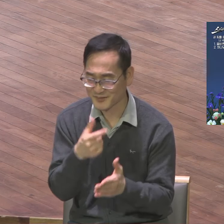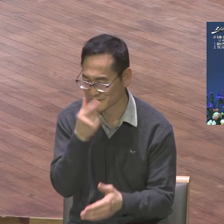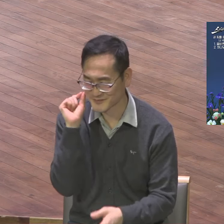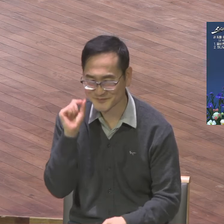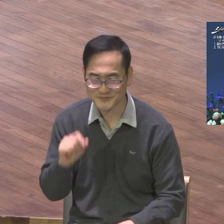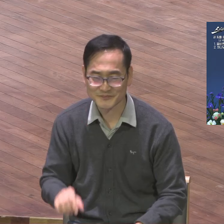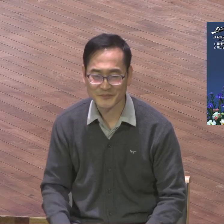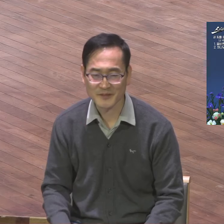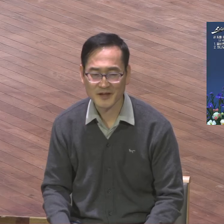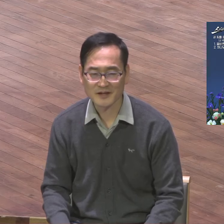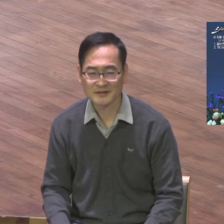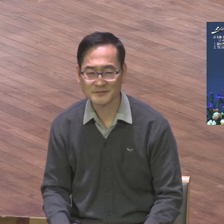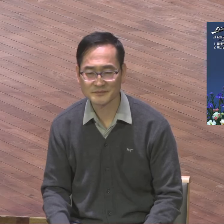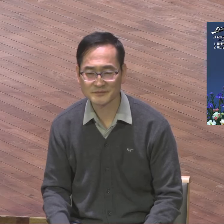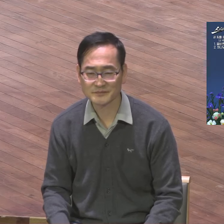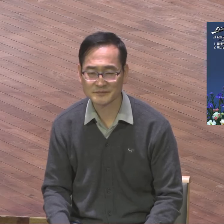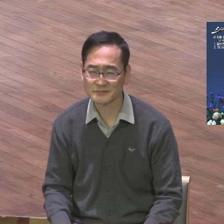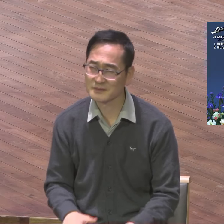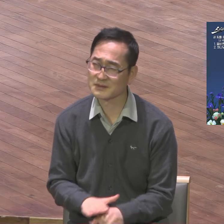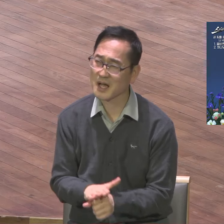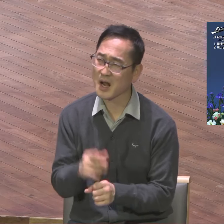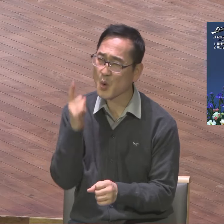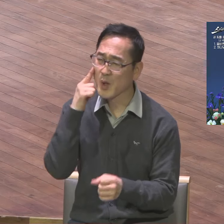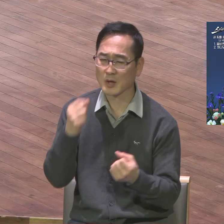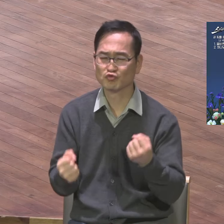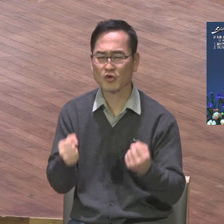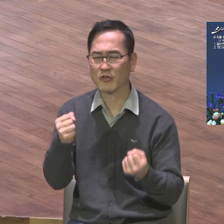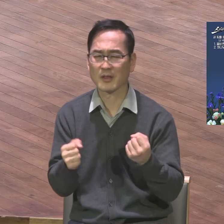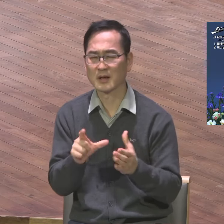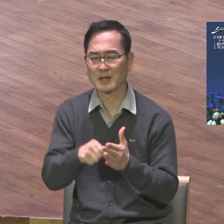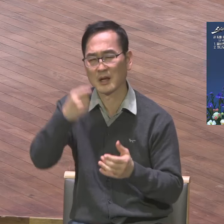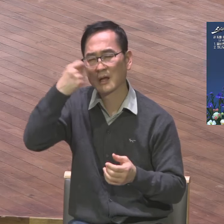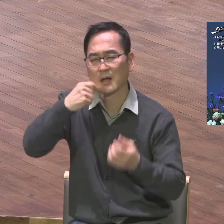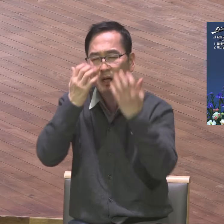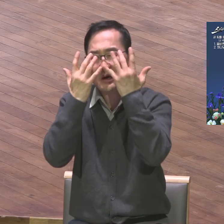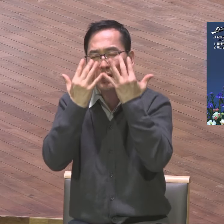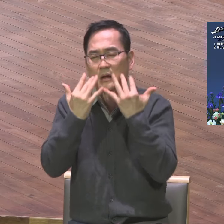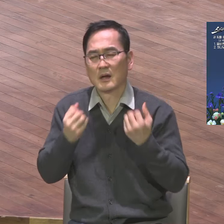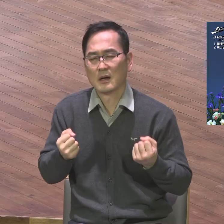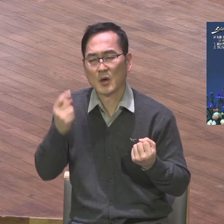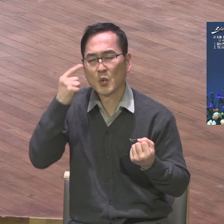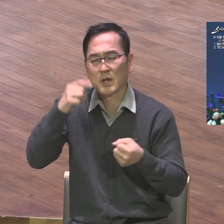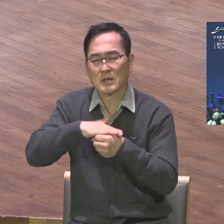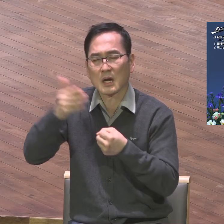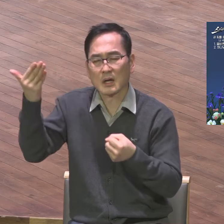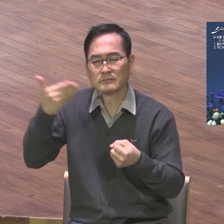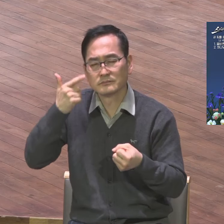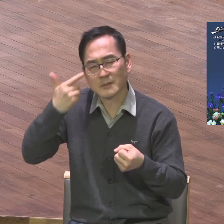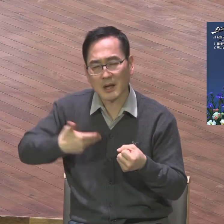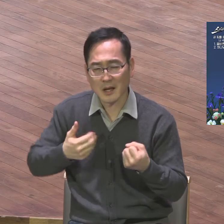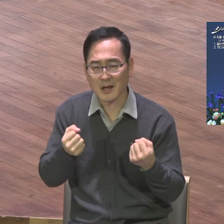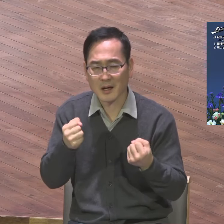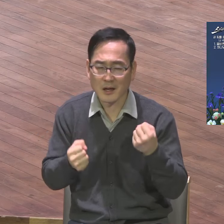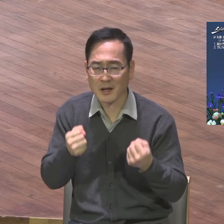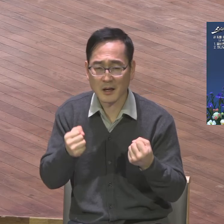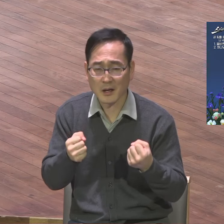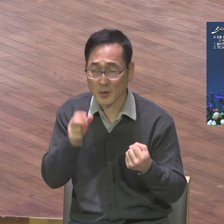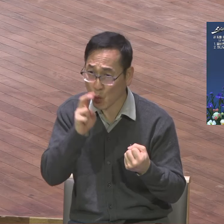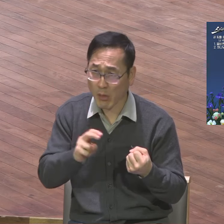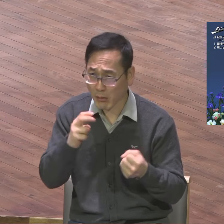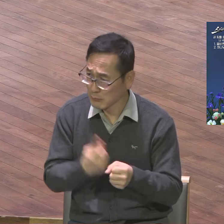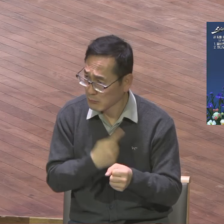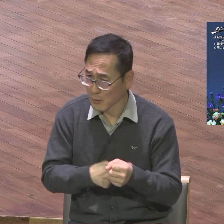왜 주님 날 사랑합니까? 막 운전하면서 눈물이 줄줄줄줄 흐르니까 왜 그걸 불렀는지 난